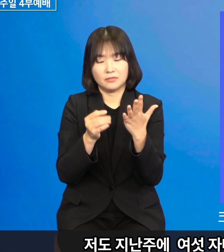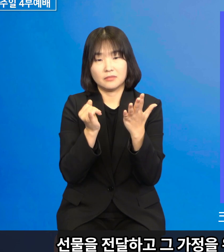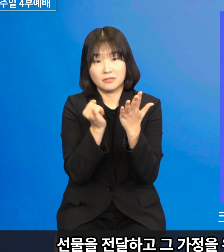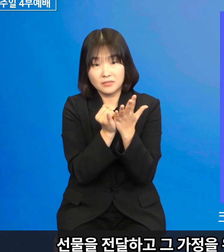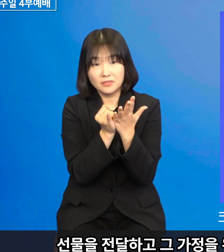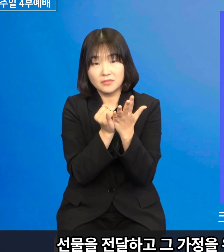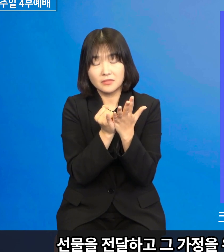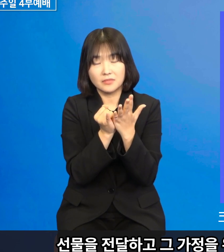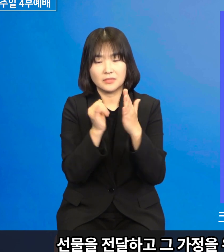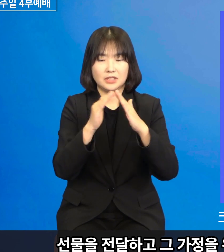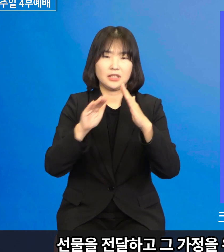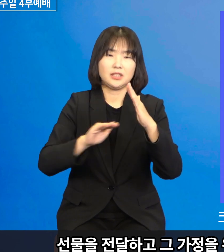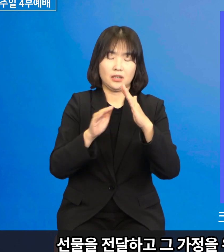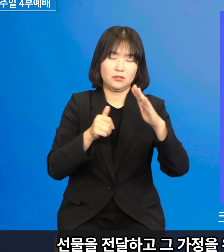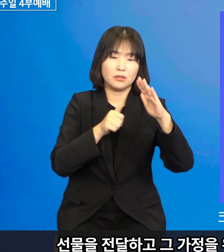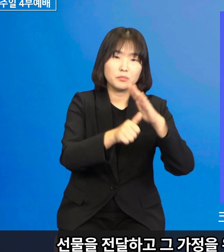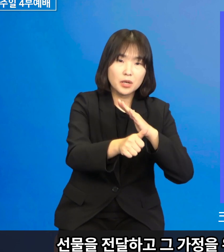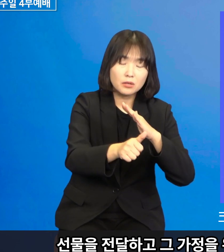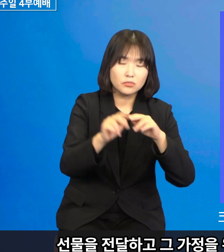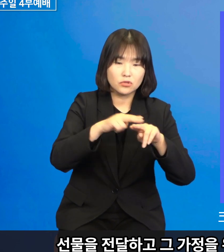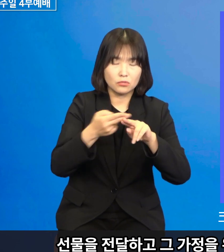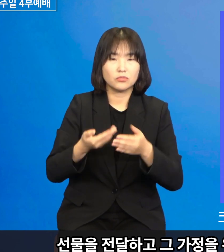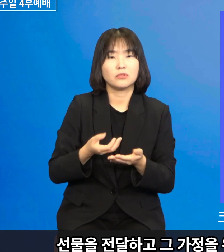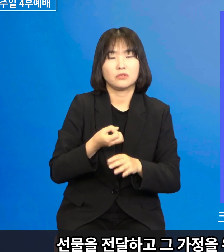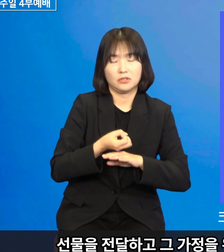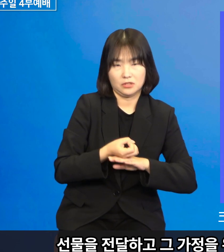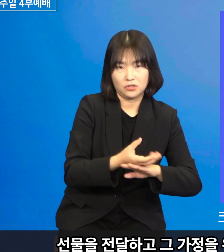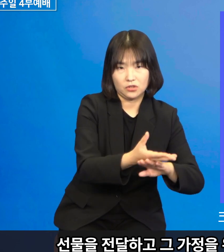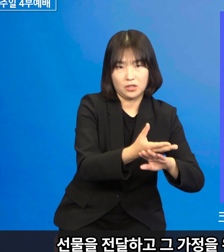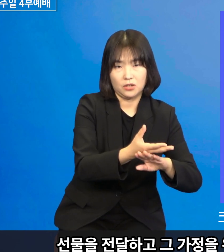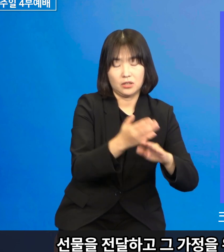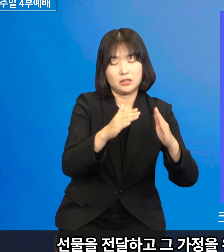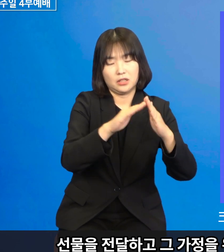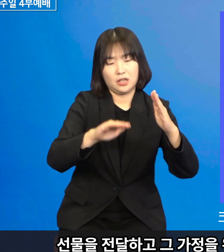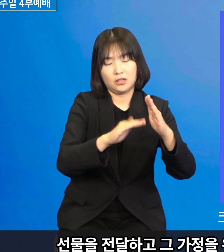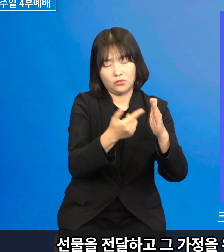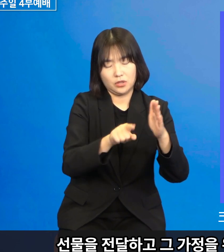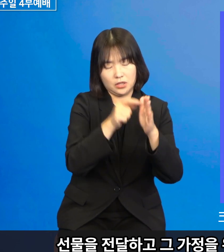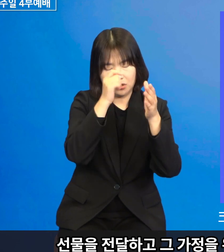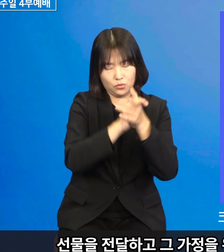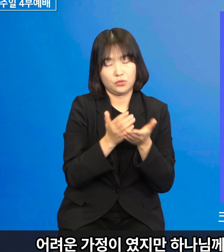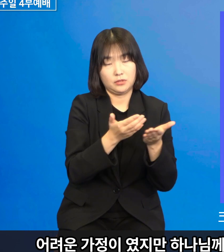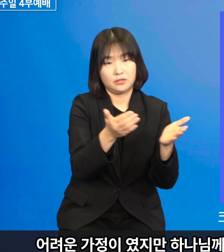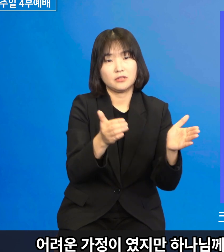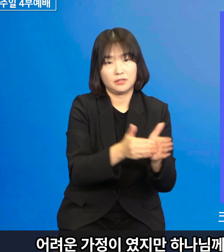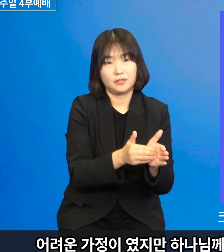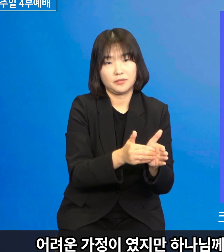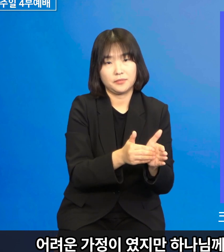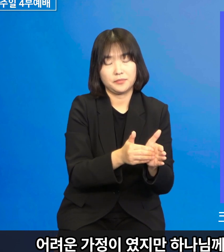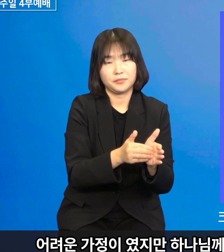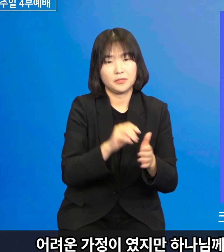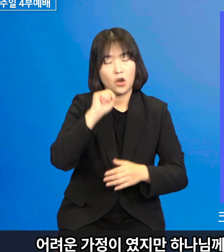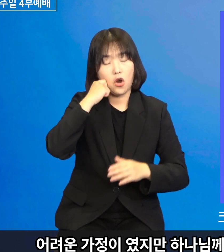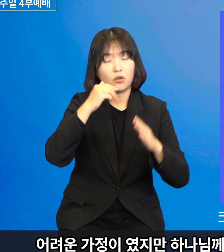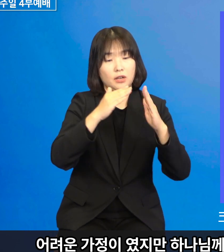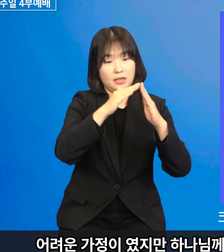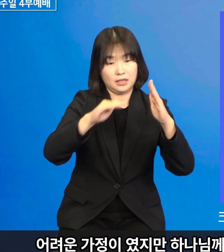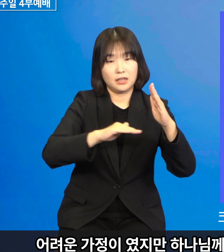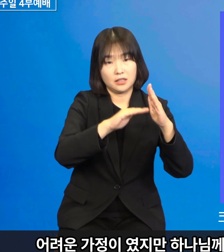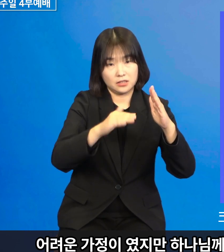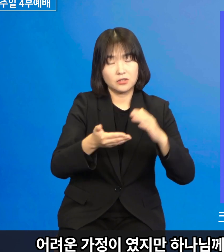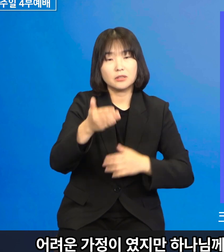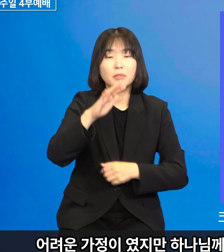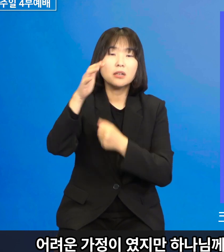방문해서 선물을 전달하고 그 가정을 위해서 기도할 수가 있었습니다. 어려운 가정이었지만